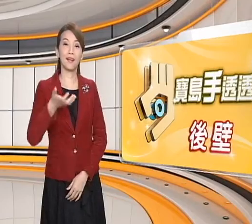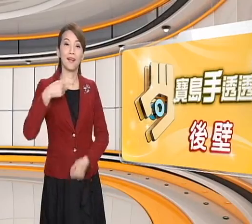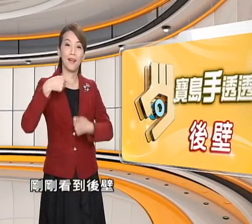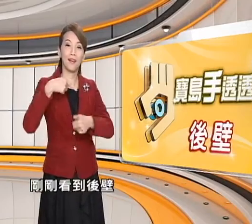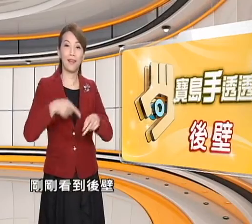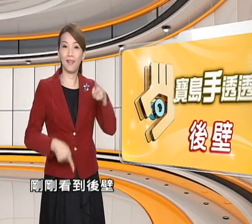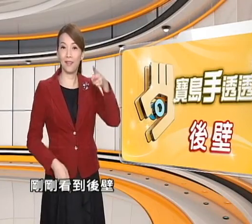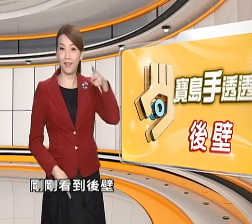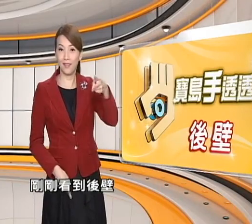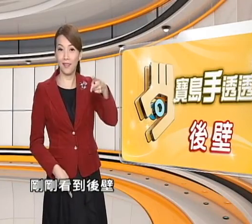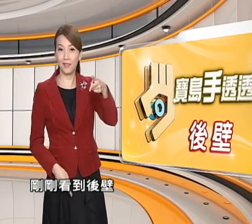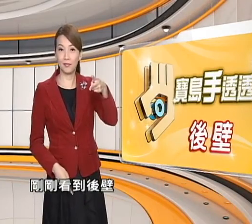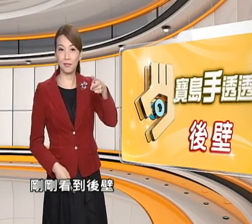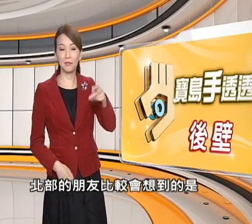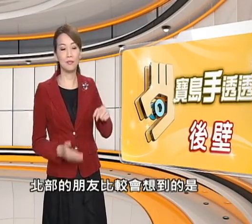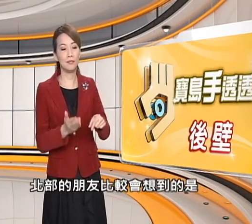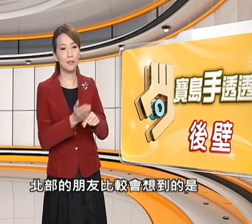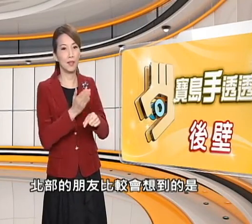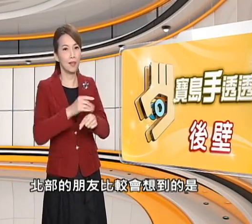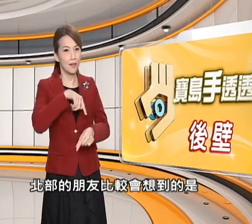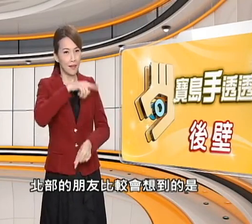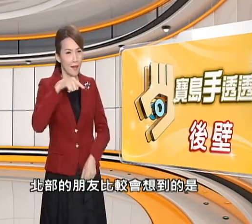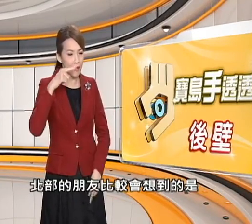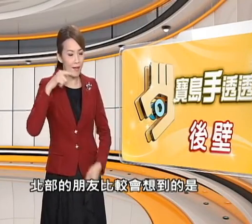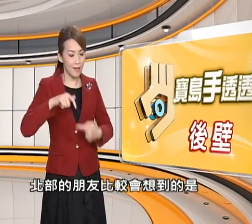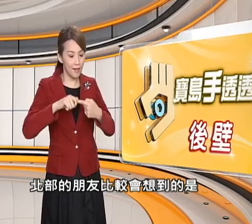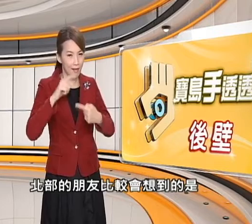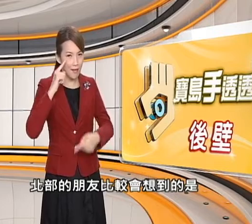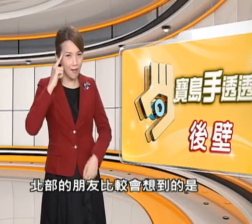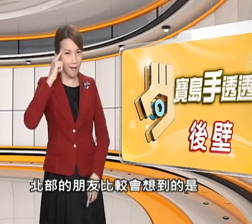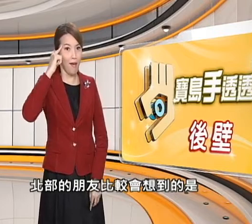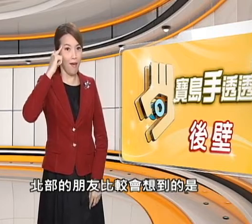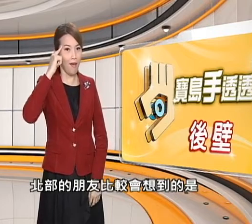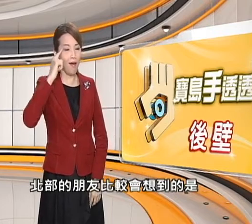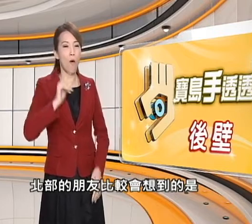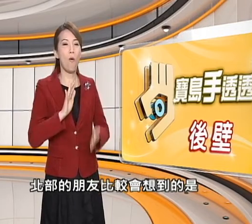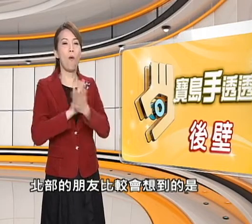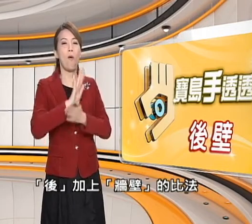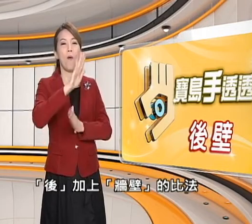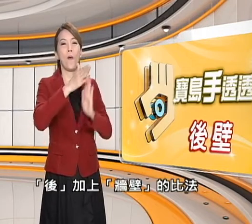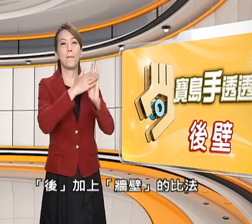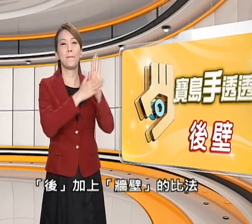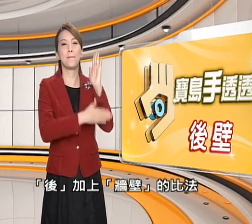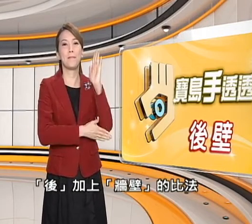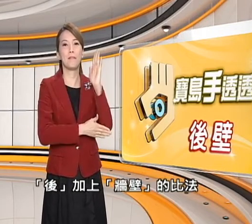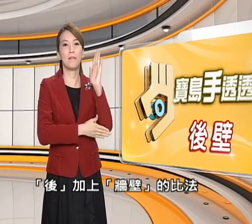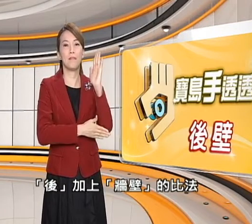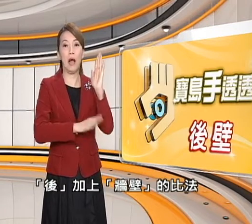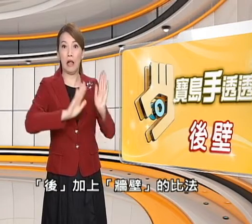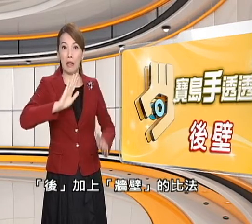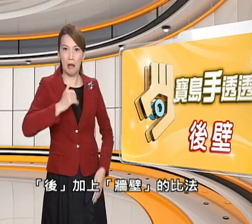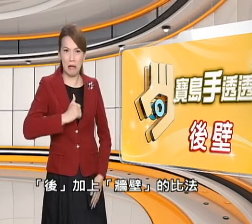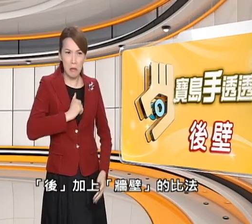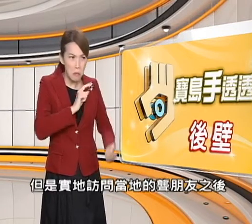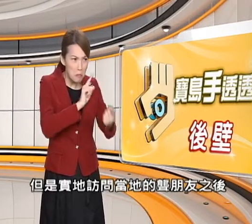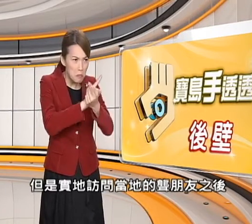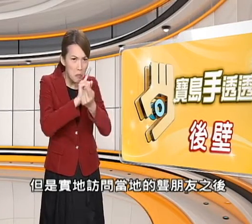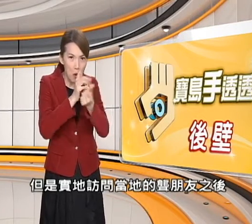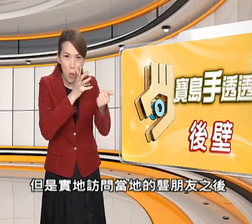刚刚看到后壁，北部的朋友比较会想到的是后再加上墙壁的笔法，但是实地